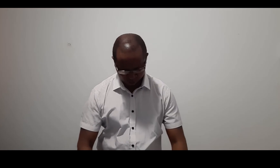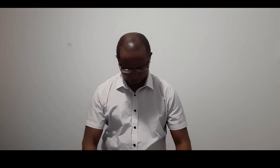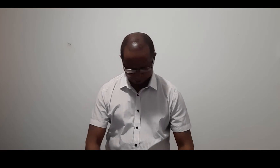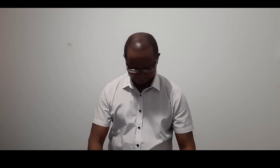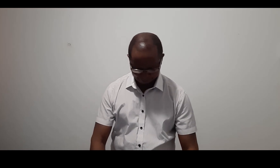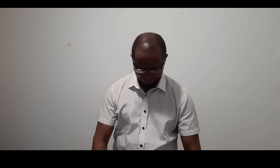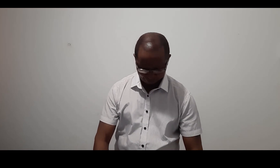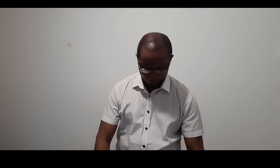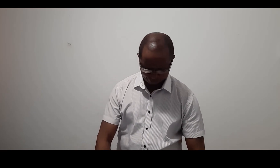anatitsika?